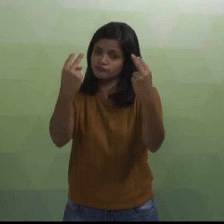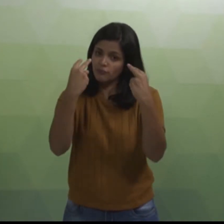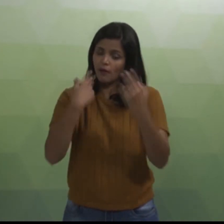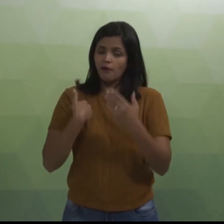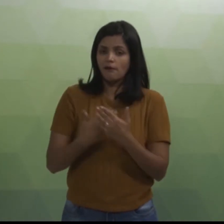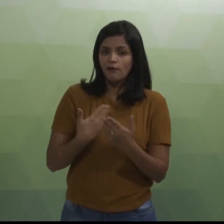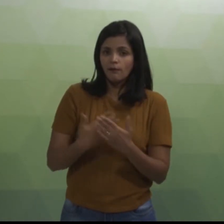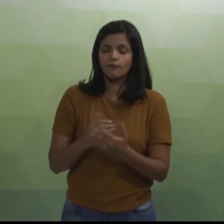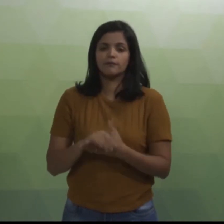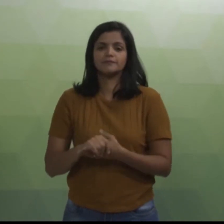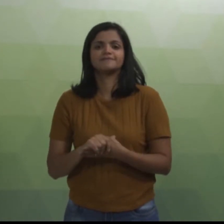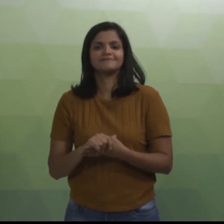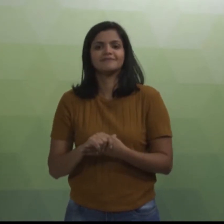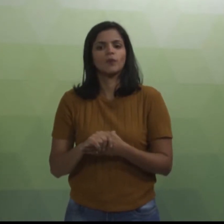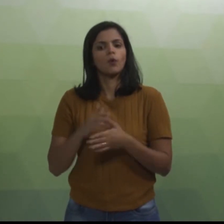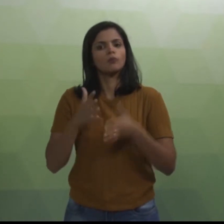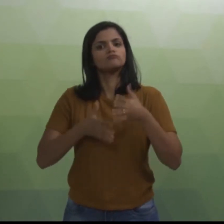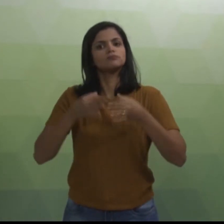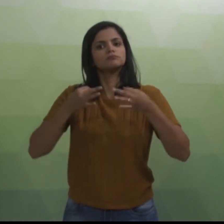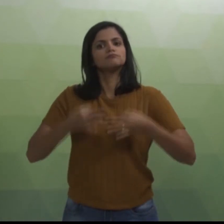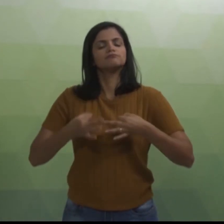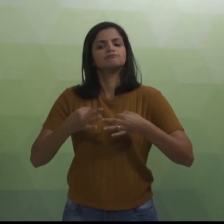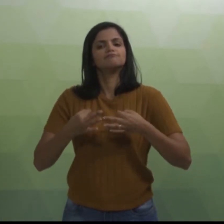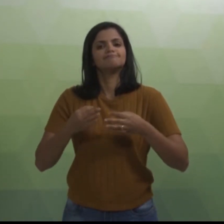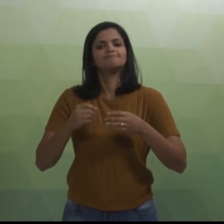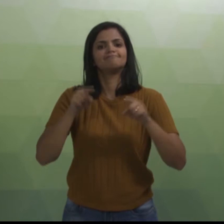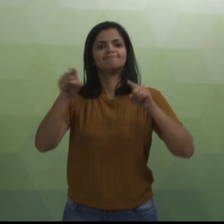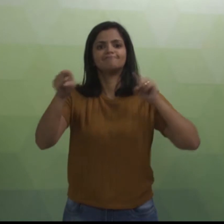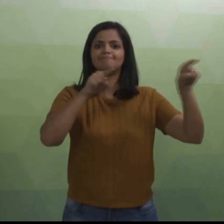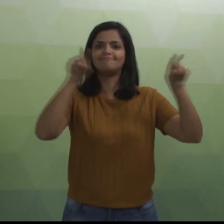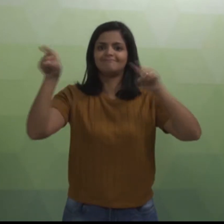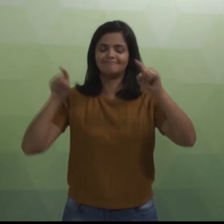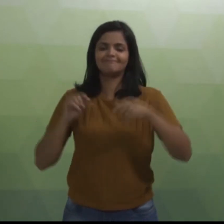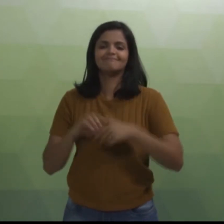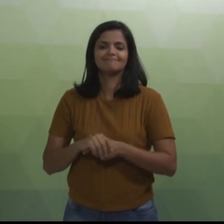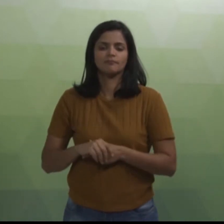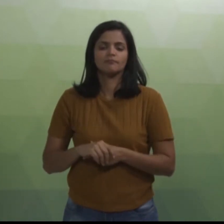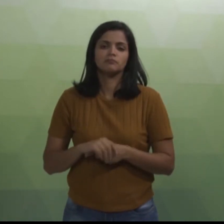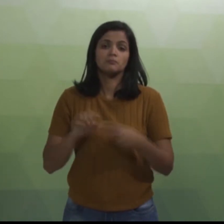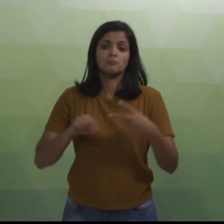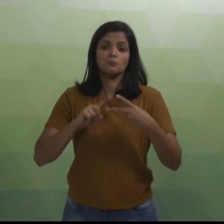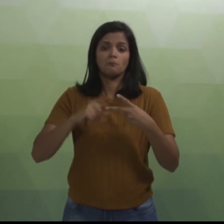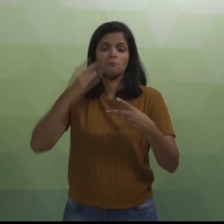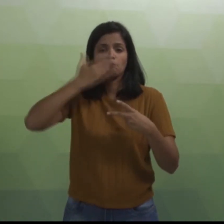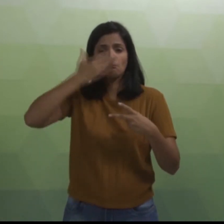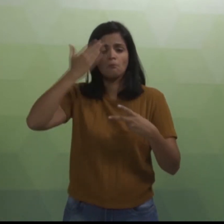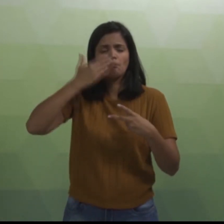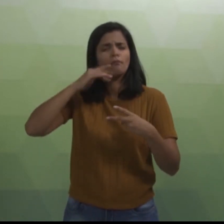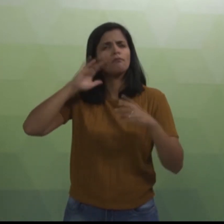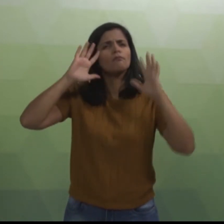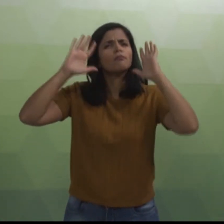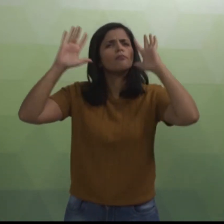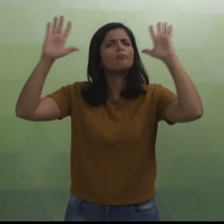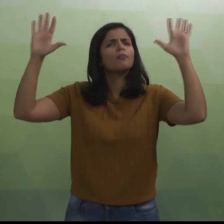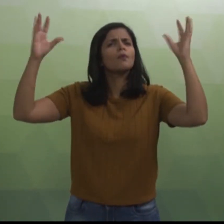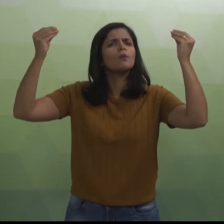edição, vocês, alunos, aí. Então, perceba que a sinalização tem que ser clara.